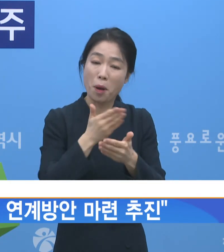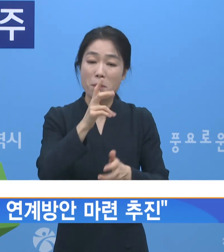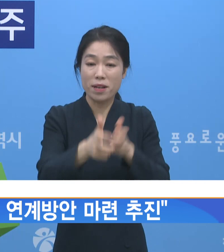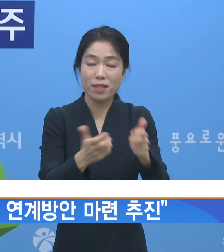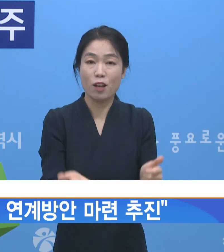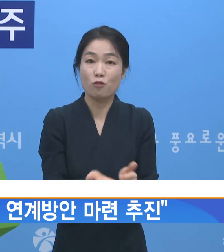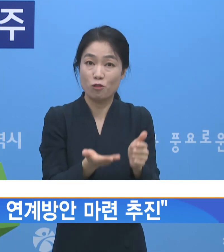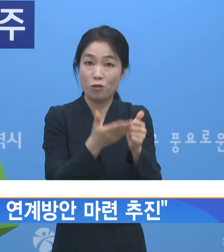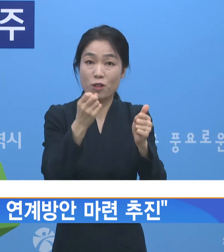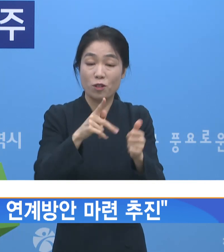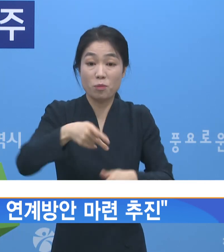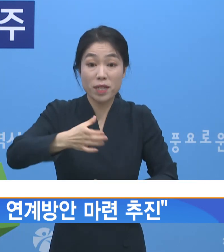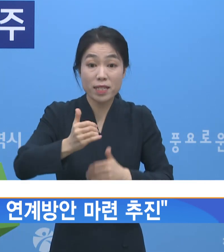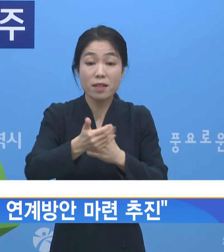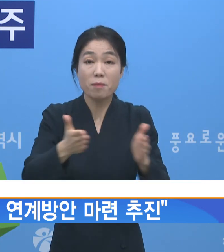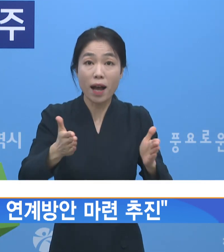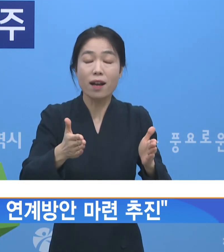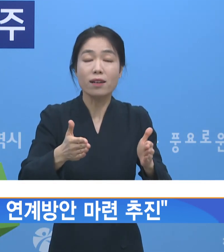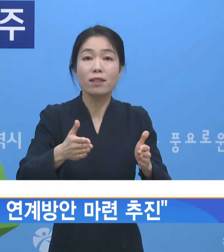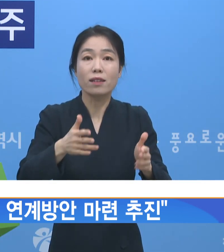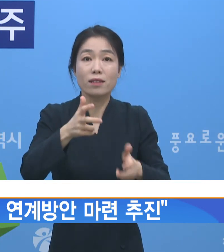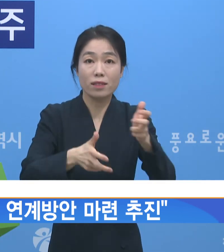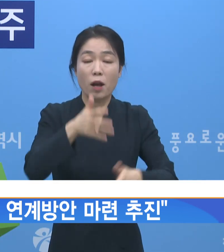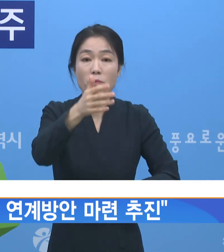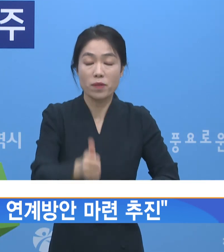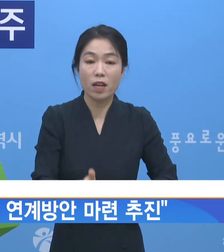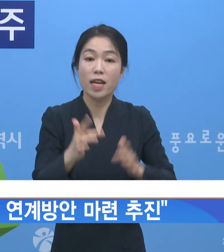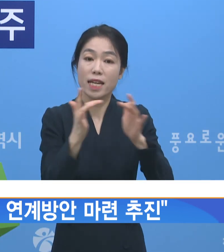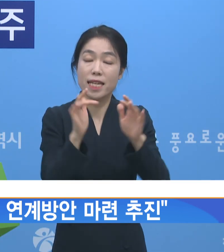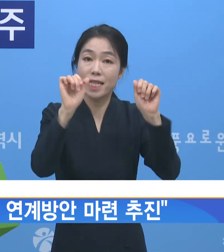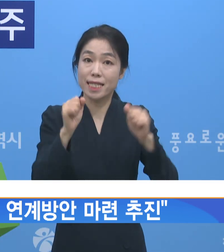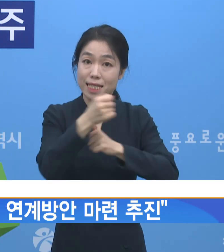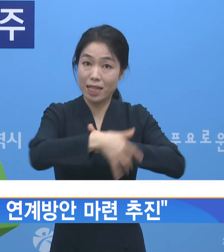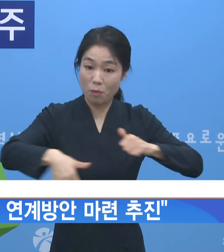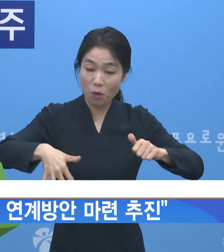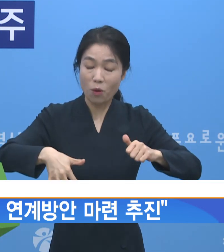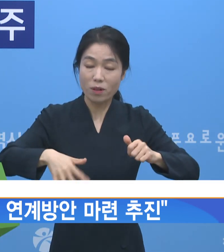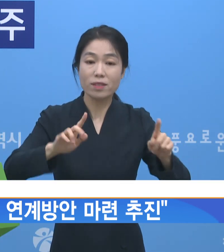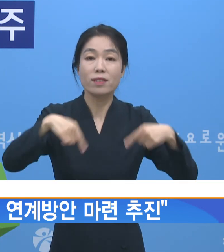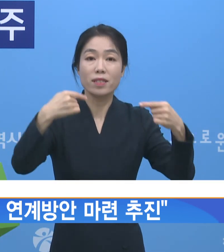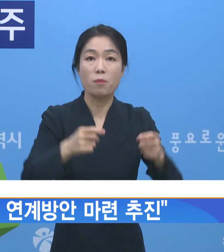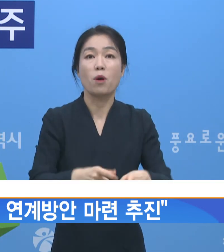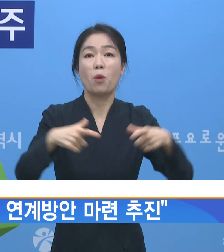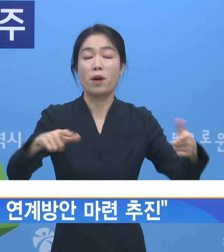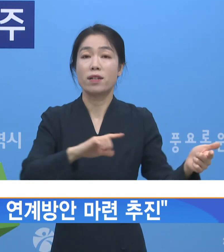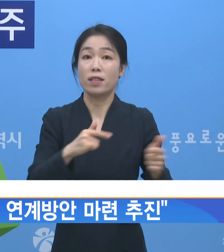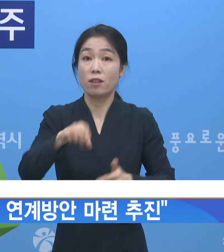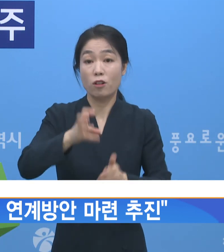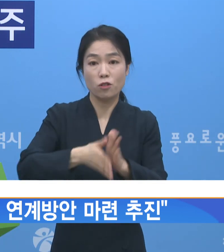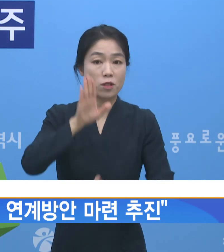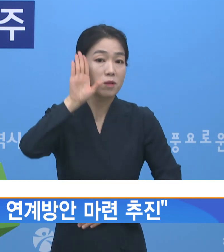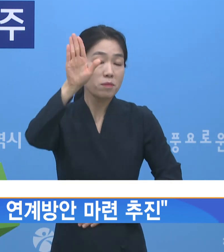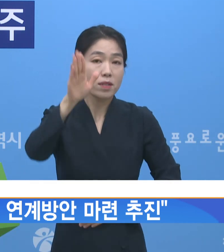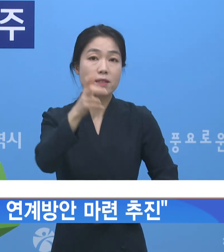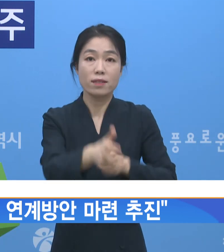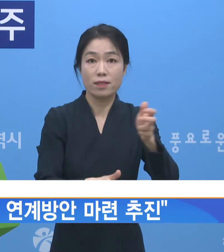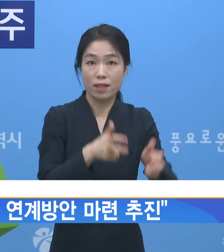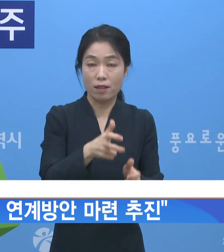육성, PC방 사업자의 강주 e스포츠 사업 참여 확대 등 우리 시의 미래